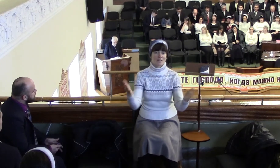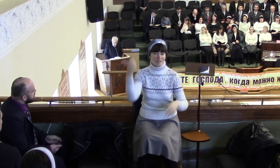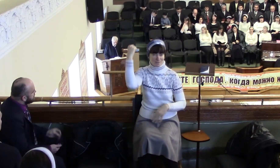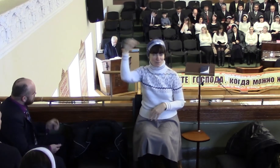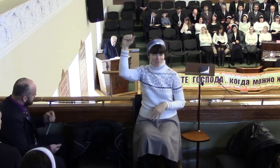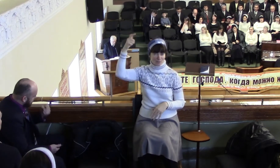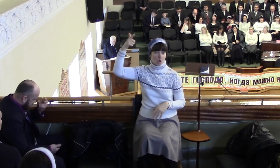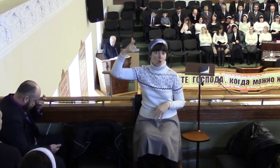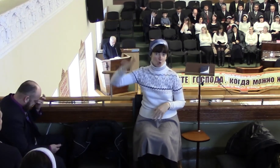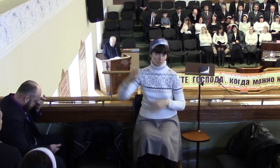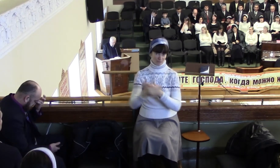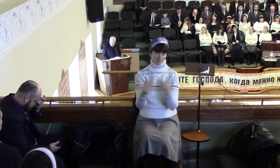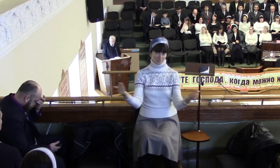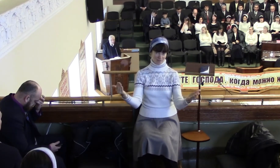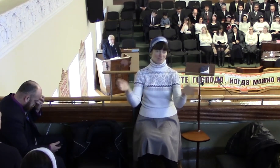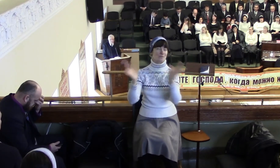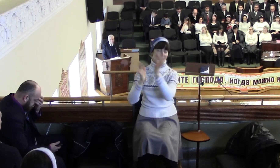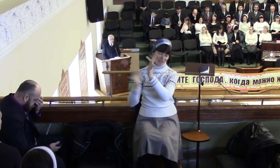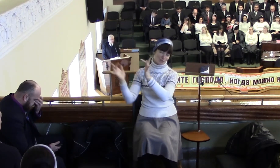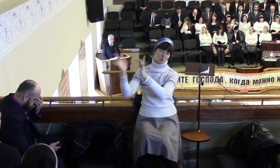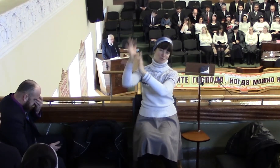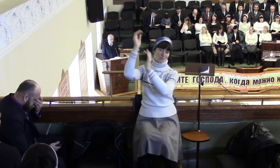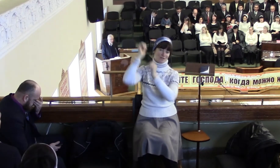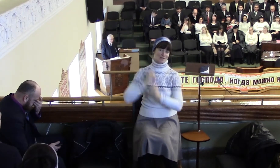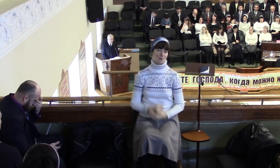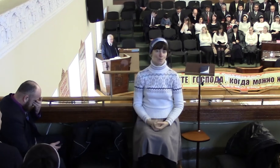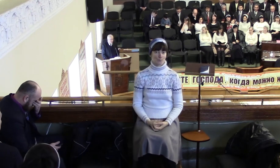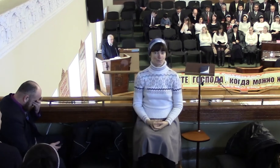Господом нашим Иисусом Христом.